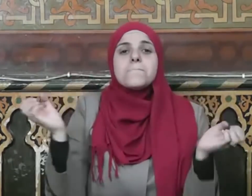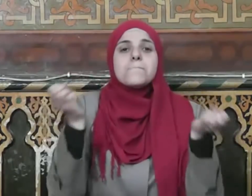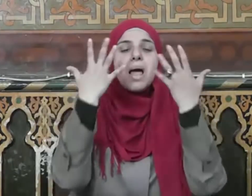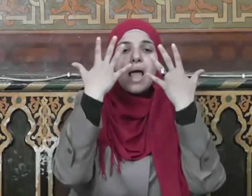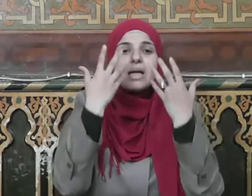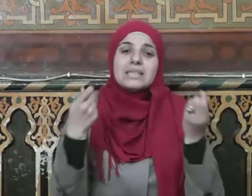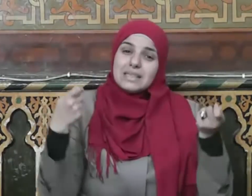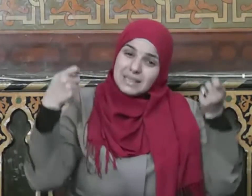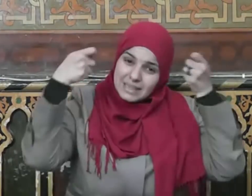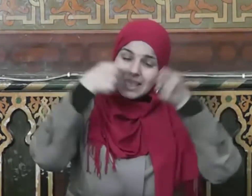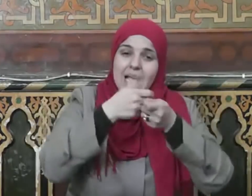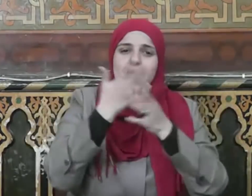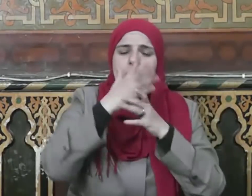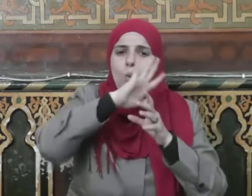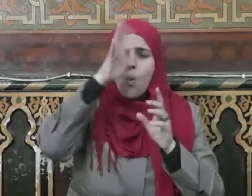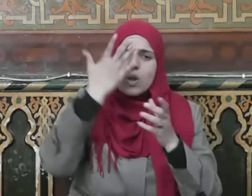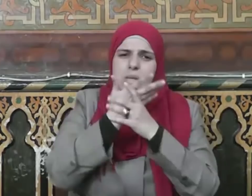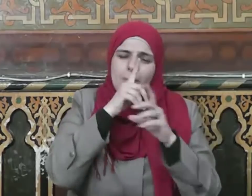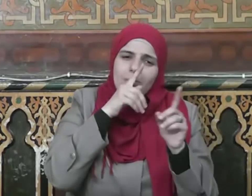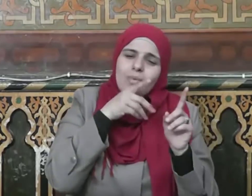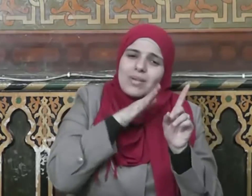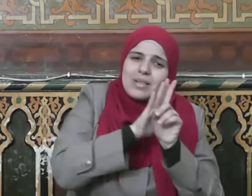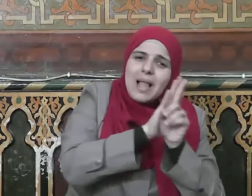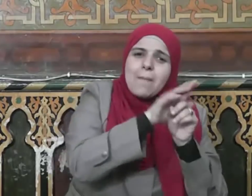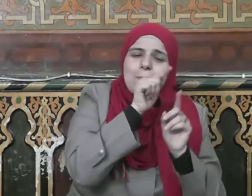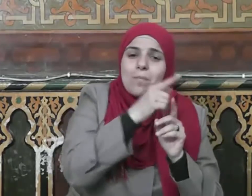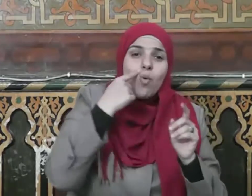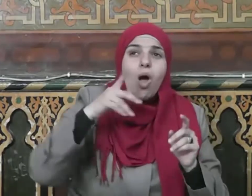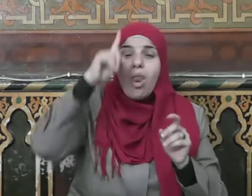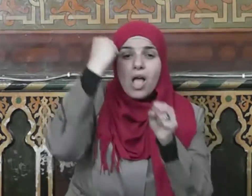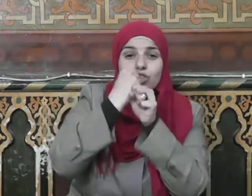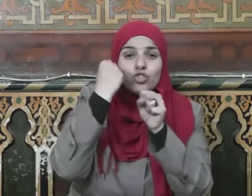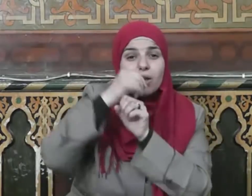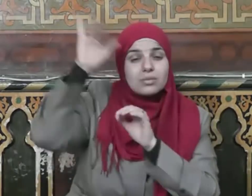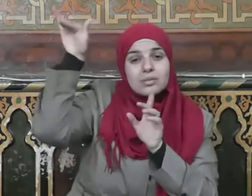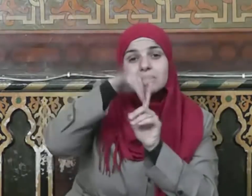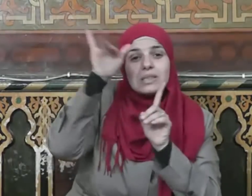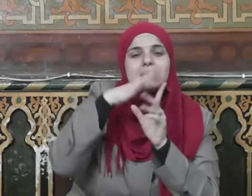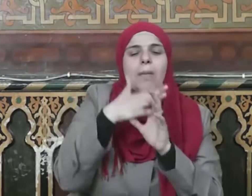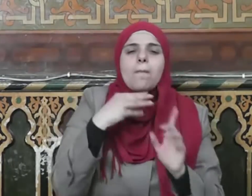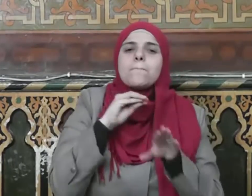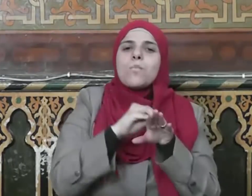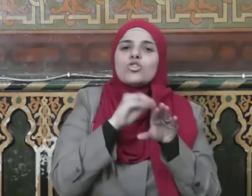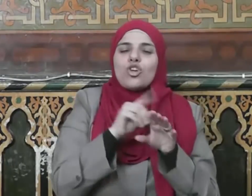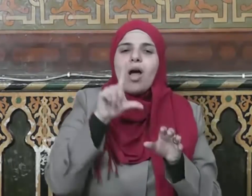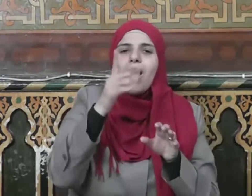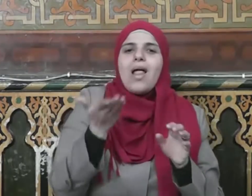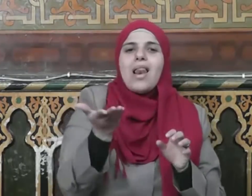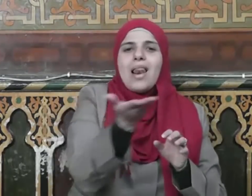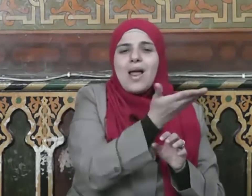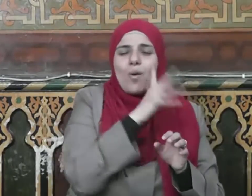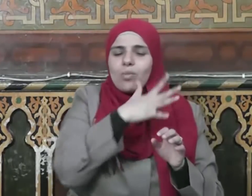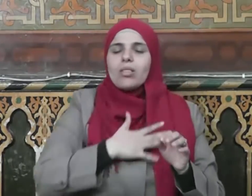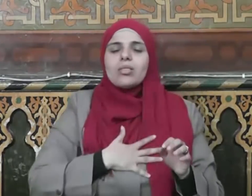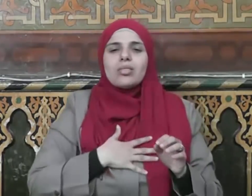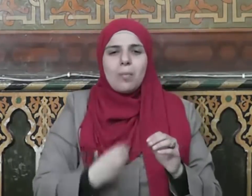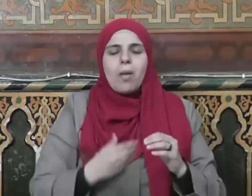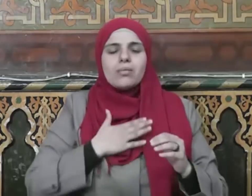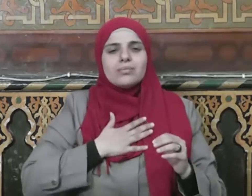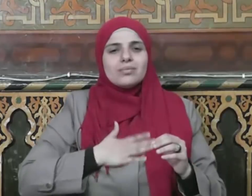الملائكة مسومين. وما جعله الله إلا بشرى لكم ولتطمئن قلوبكم